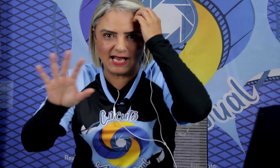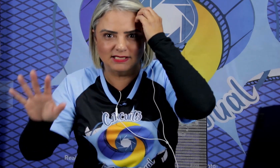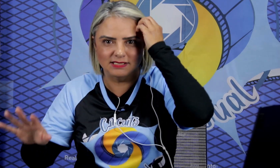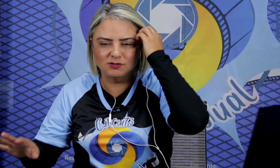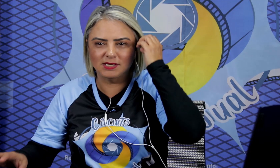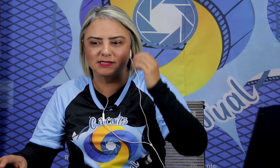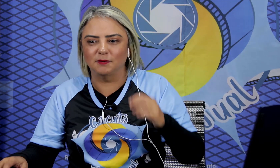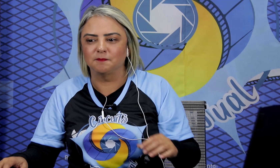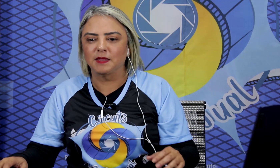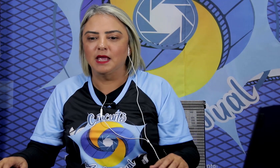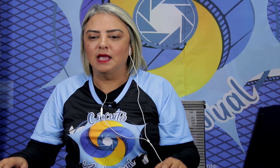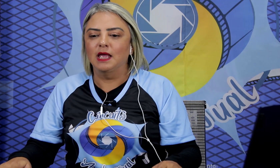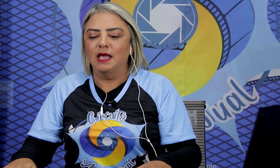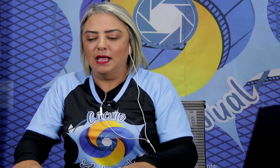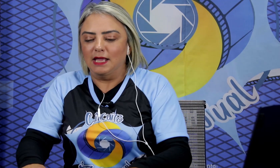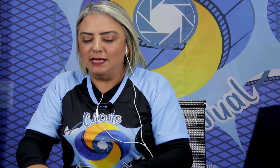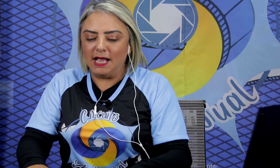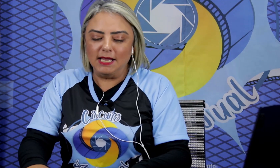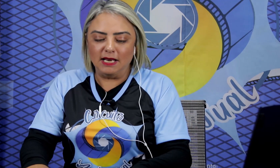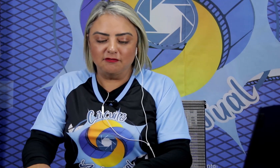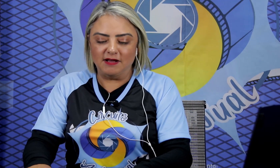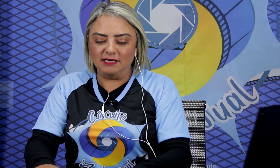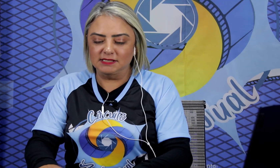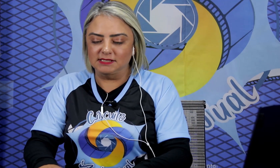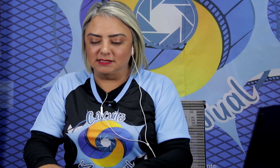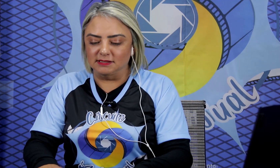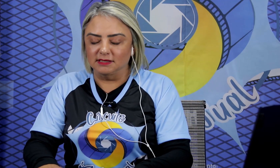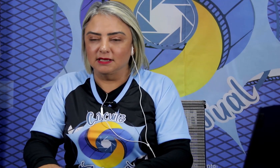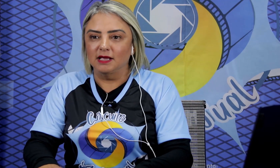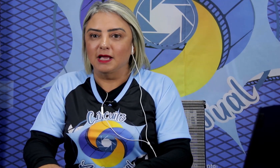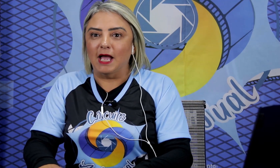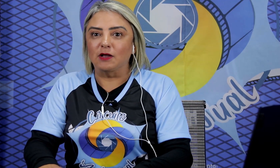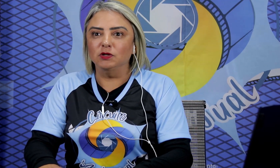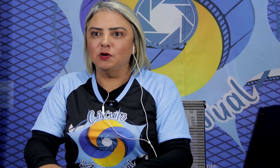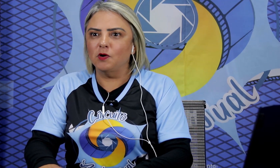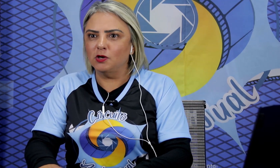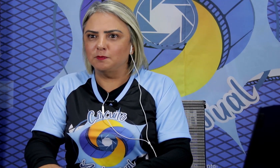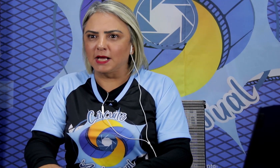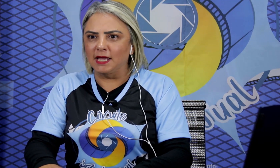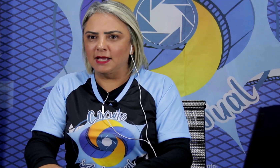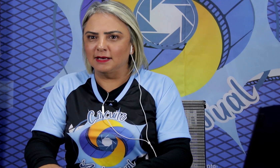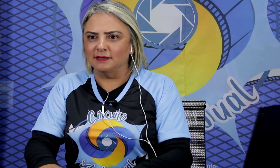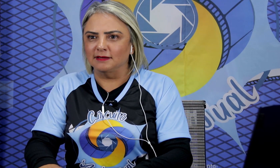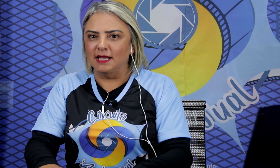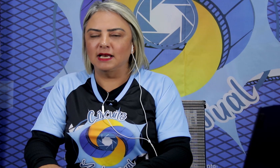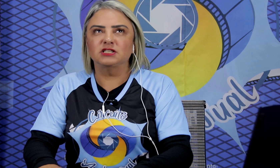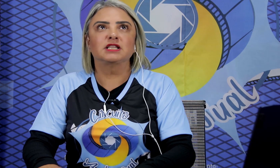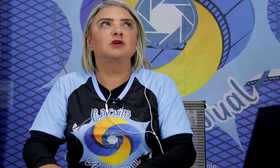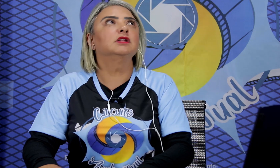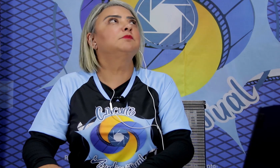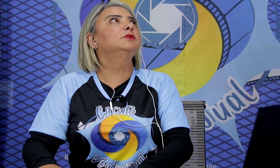da situação. E aí ela fala assim... Aí quando eu olho para ela, ela já está olhando para o